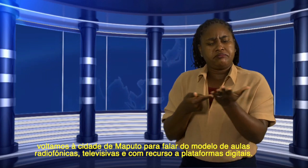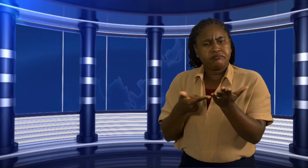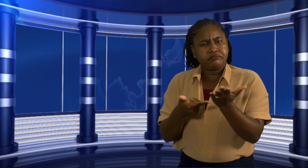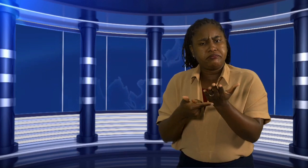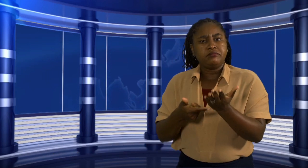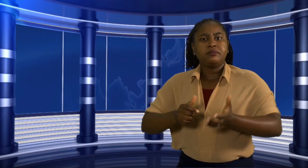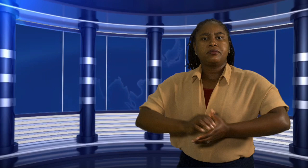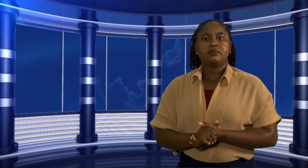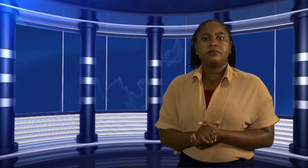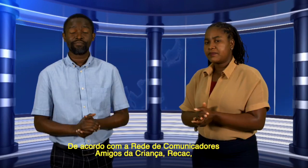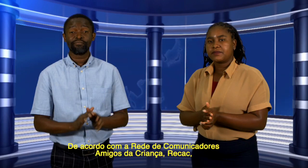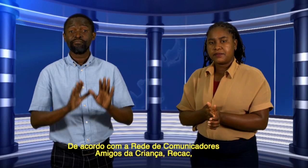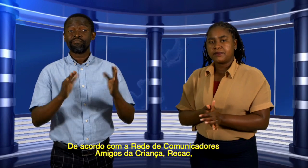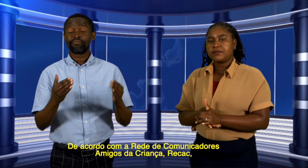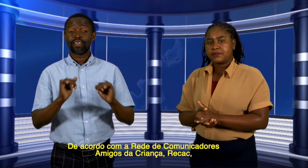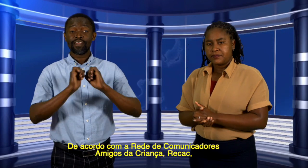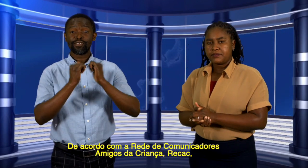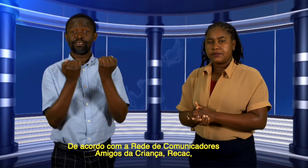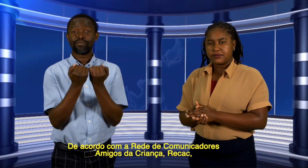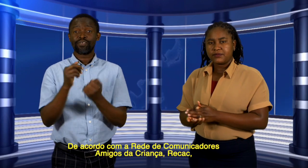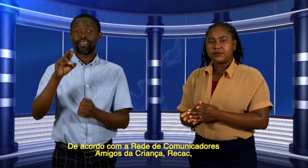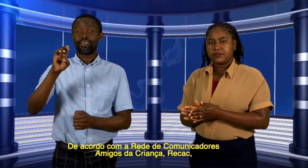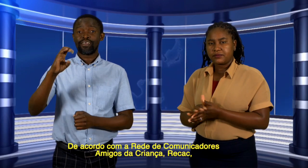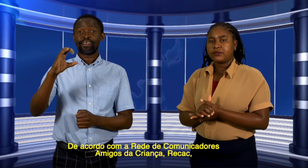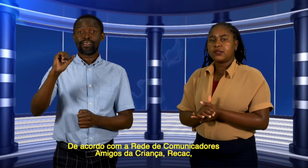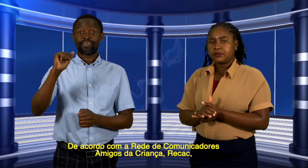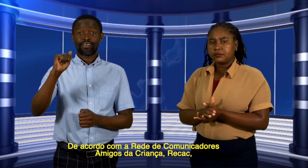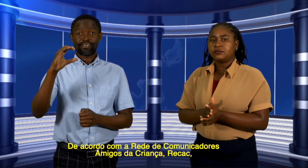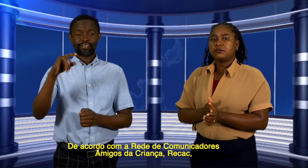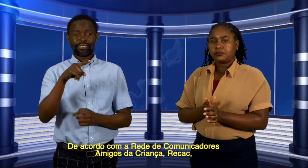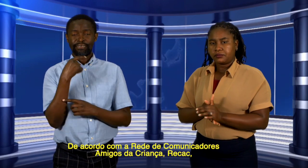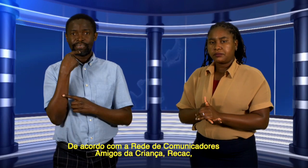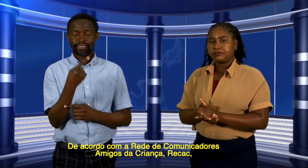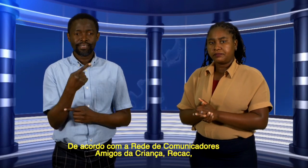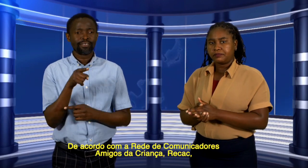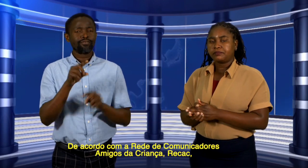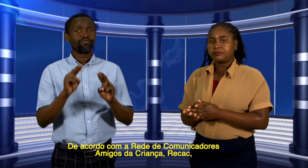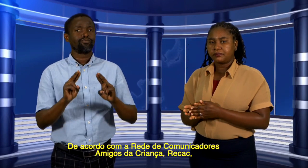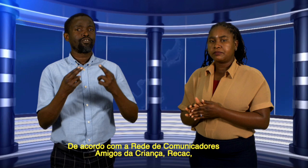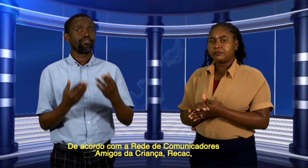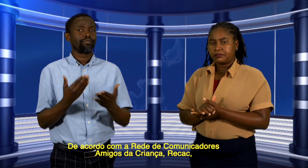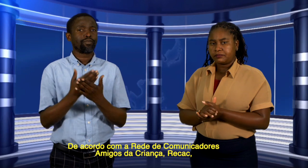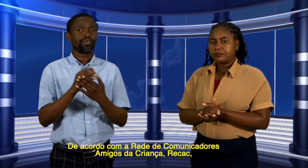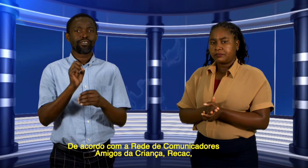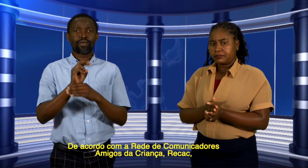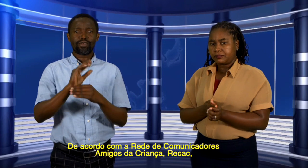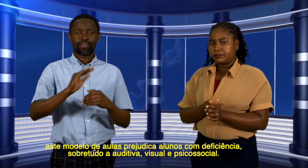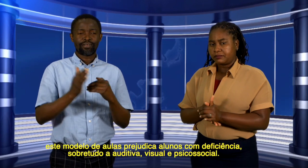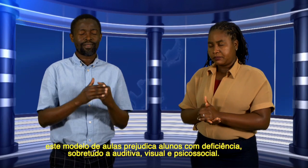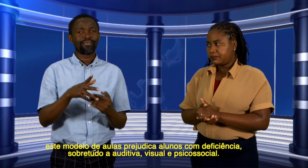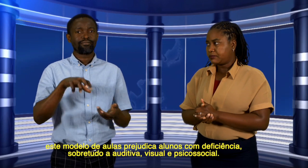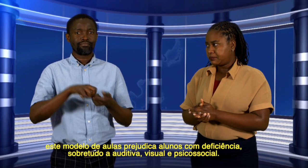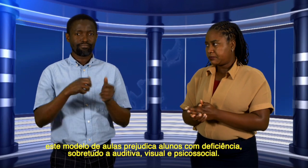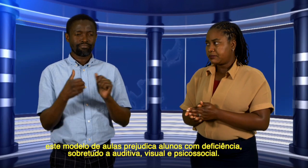digitais. De acordo com a rede de comunicadores amigos da criança, RECAC,